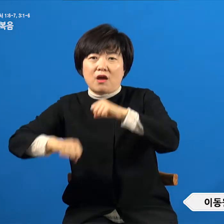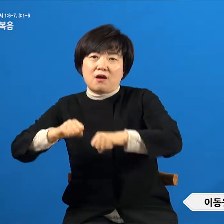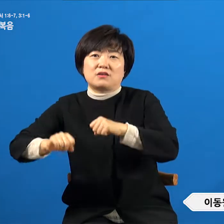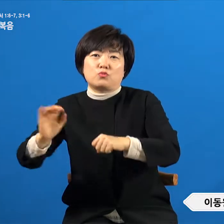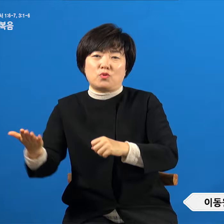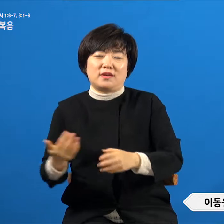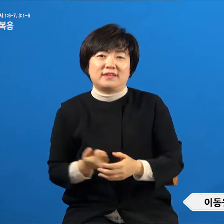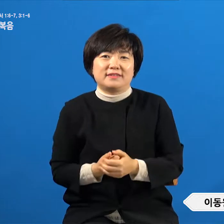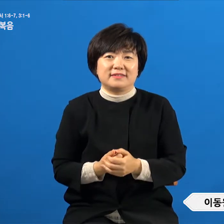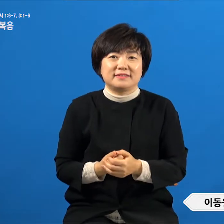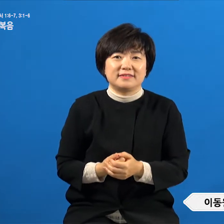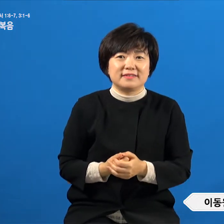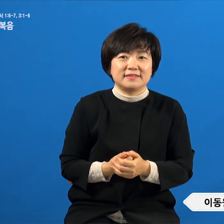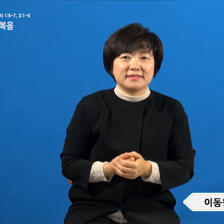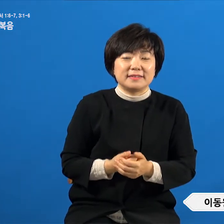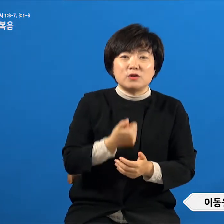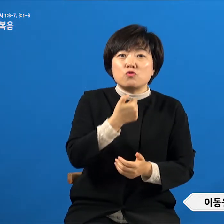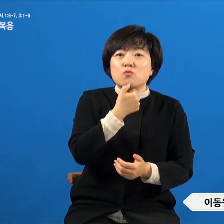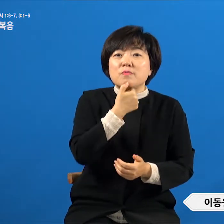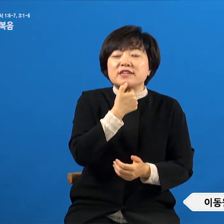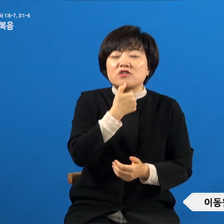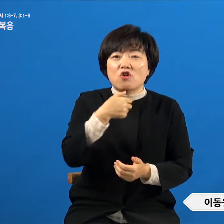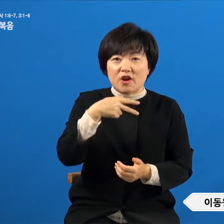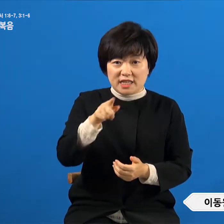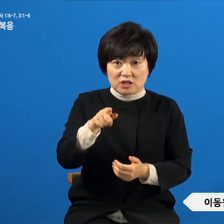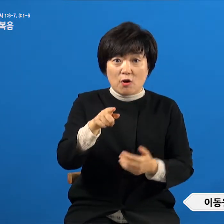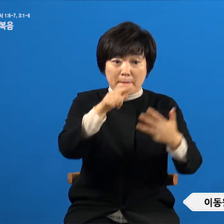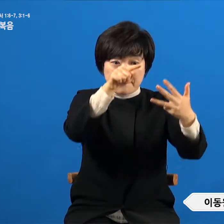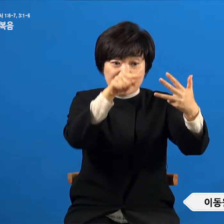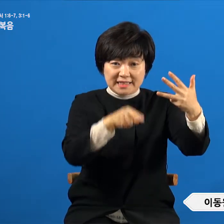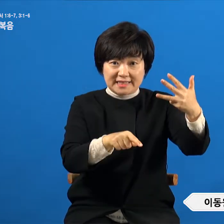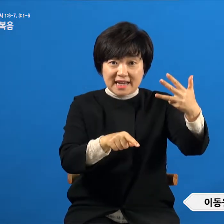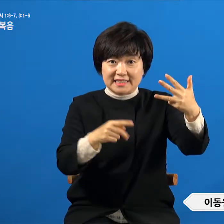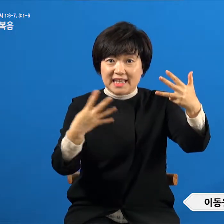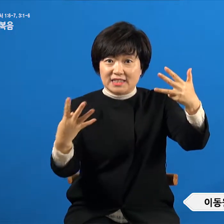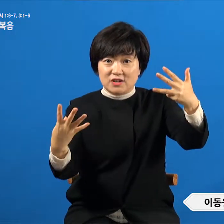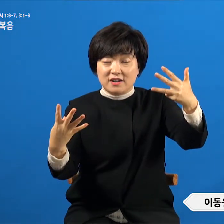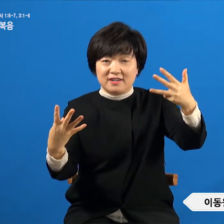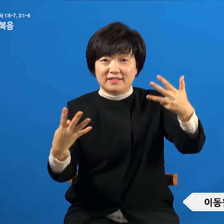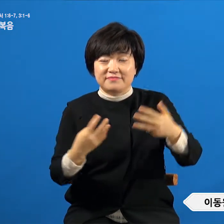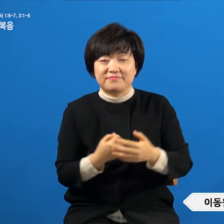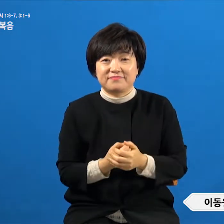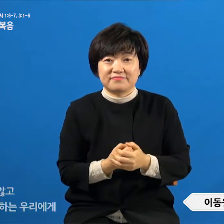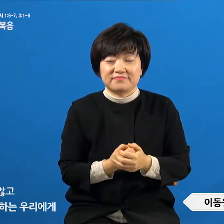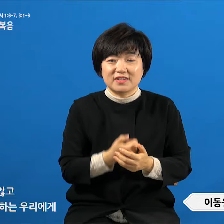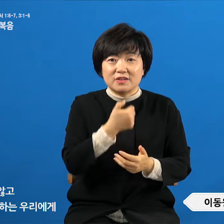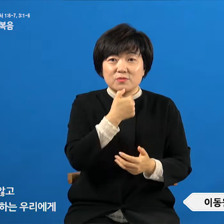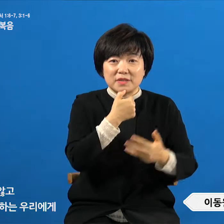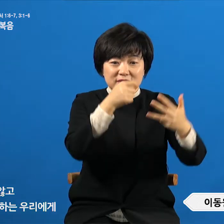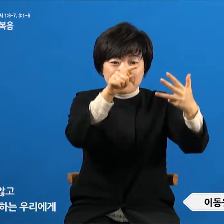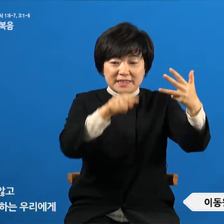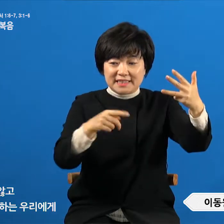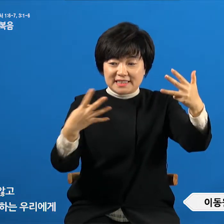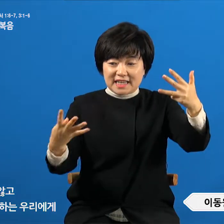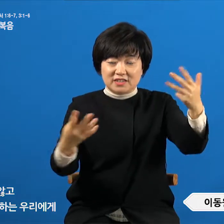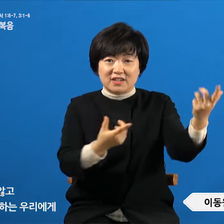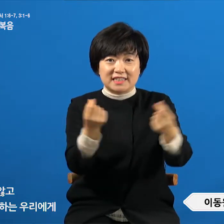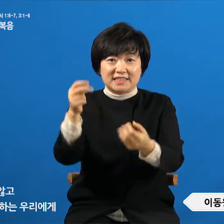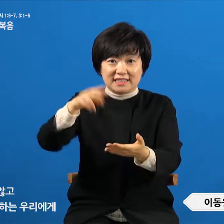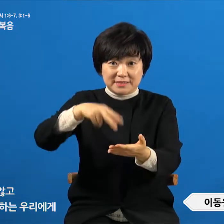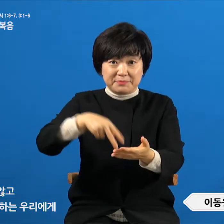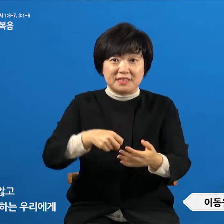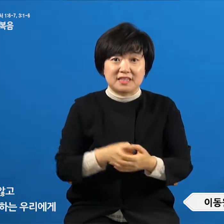선포한 말씀이 있습니다. 이미 로마서에서 그 대목을 설명합니다. 로마서 8장 4절입니다. 자, 로마서 8장 4절을 함께